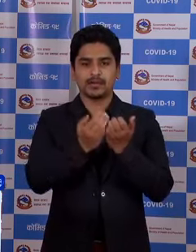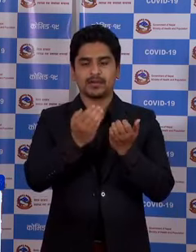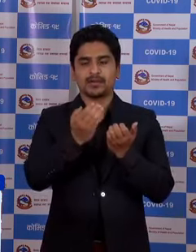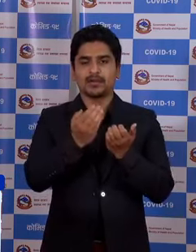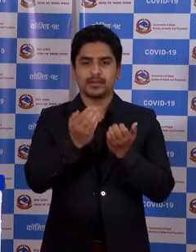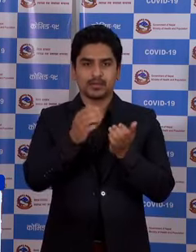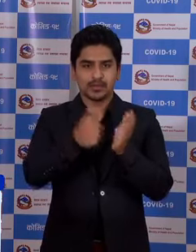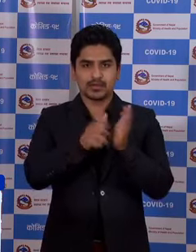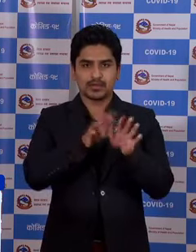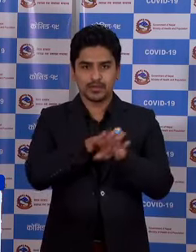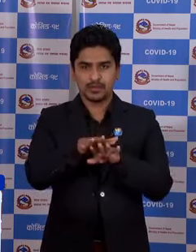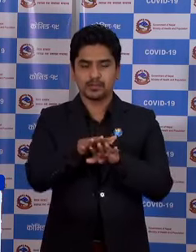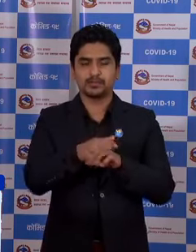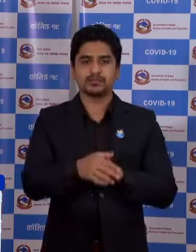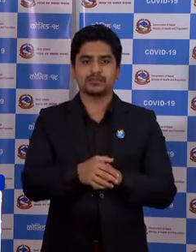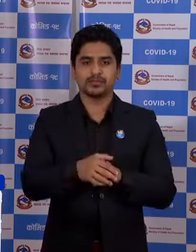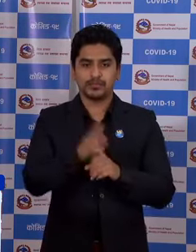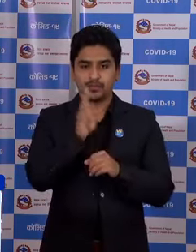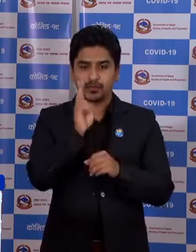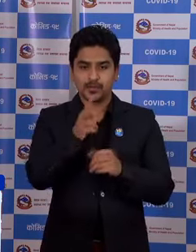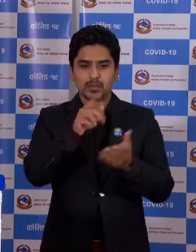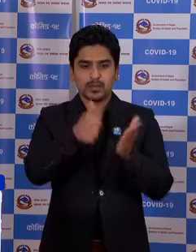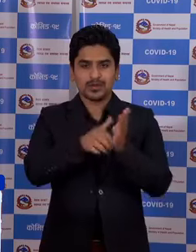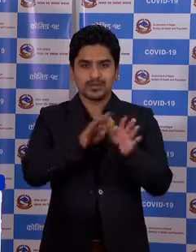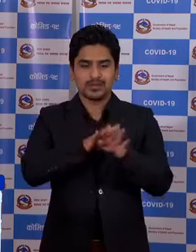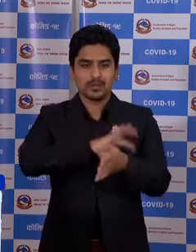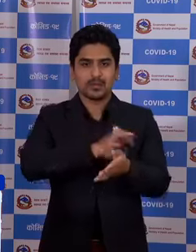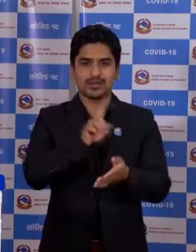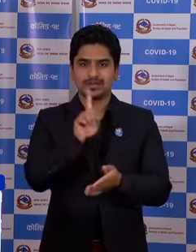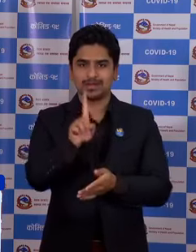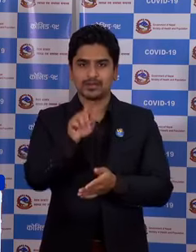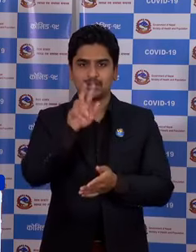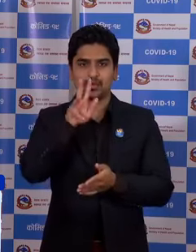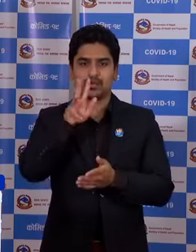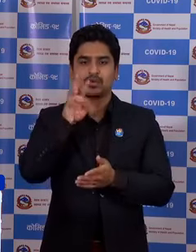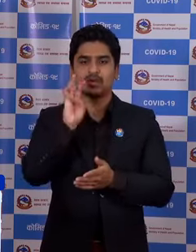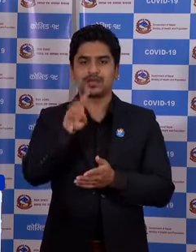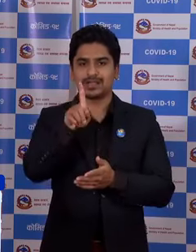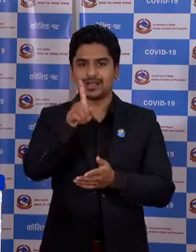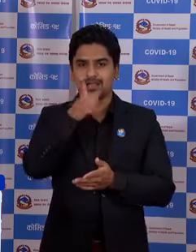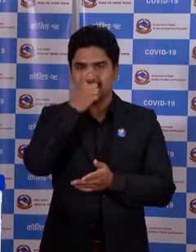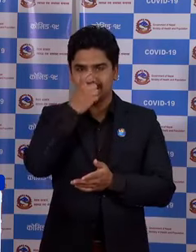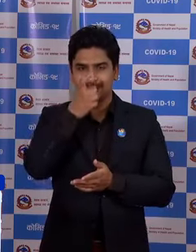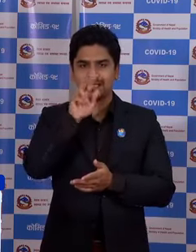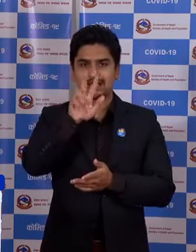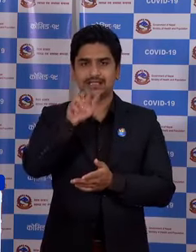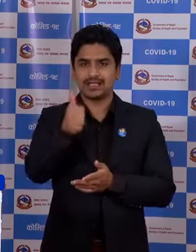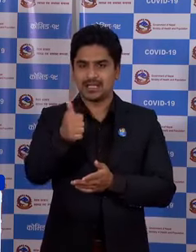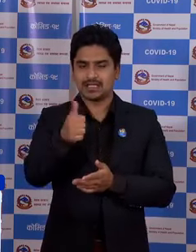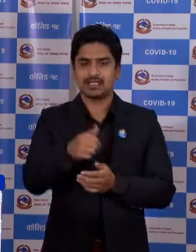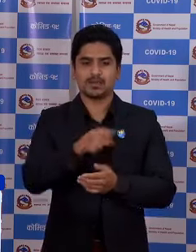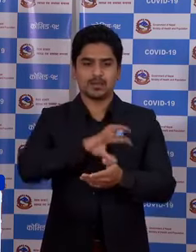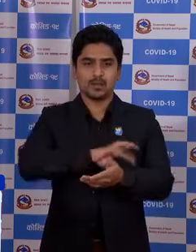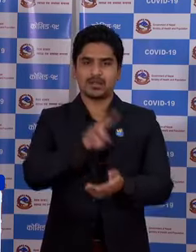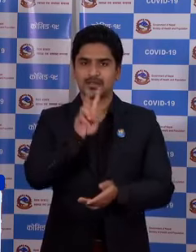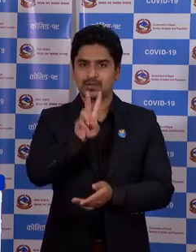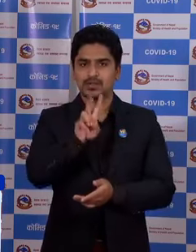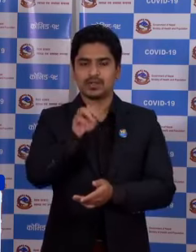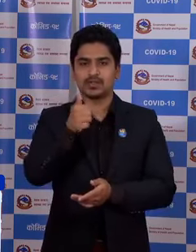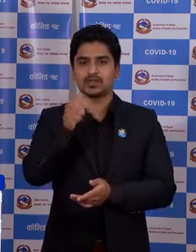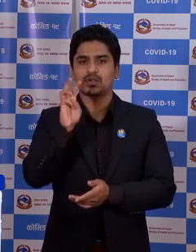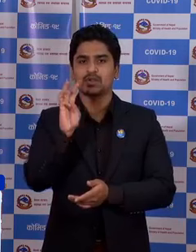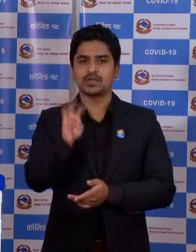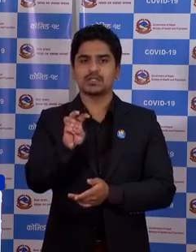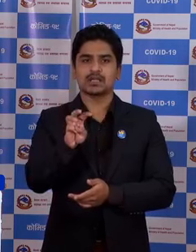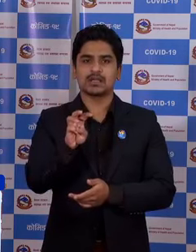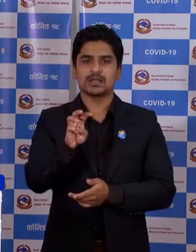परीक्षणहरूको। उक्त परीक्षणहरूमा प्रदेश नम्बर एकमा 9,186, प्रदेश नम्बर दुईमा